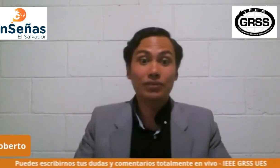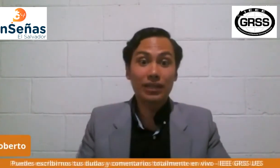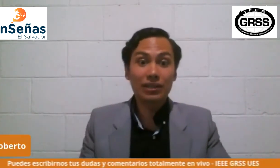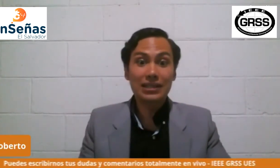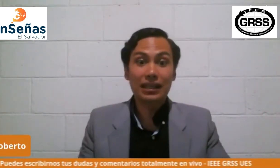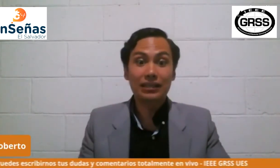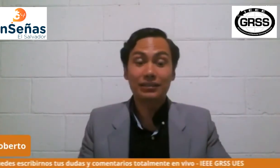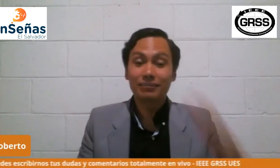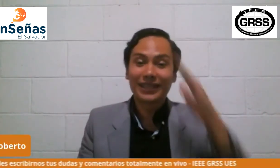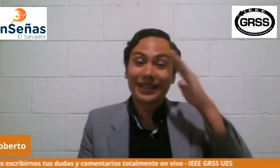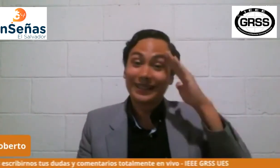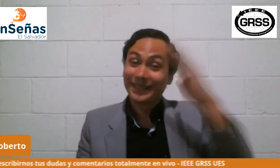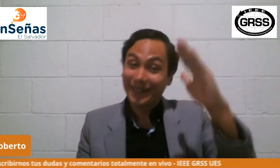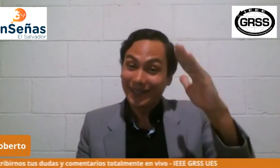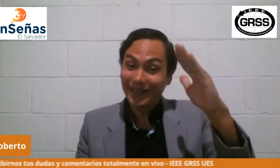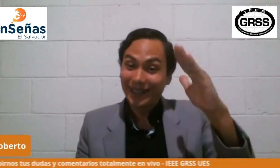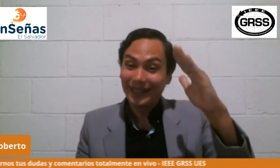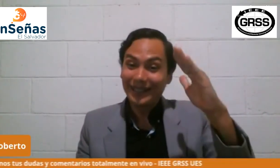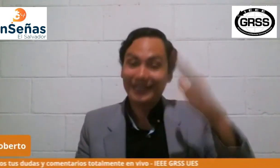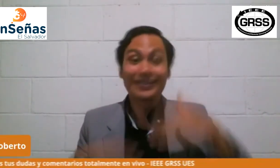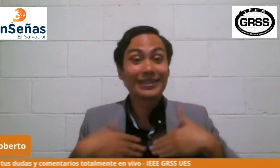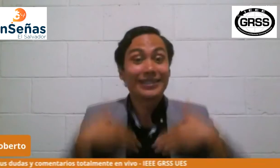acá subiendo las cejas.